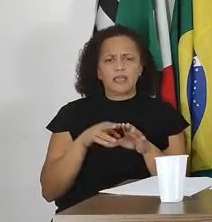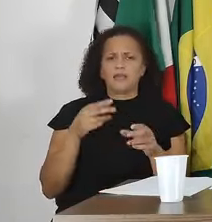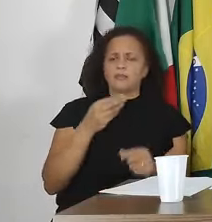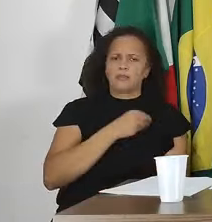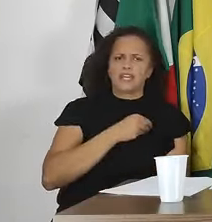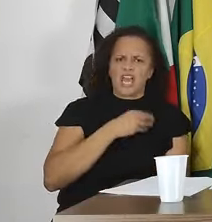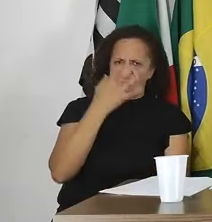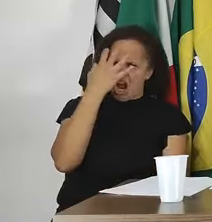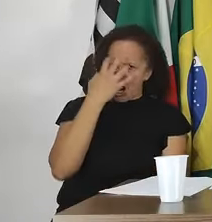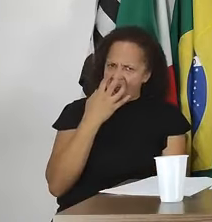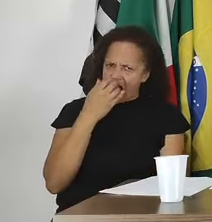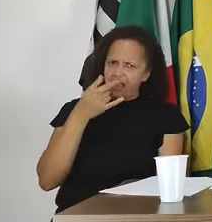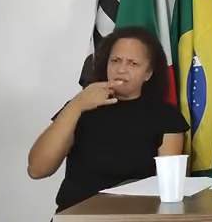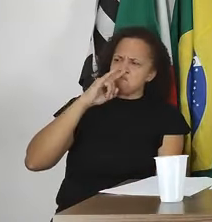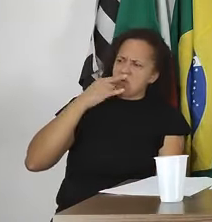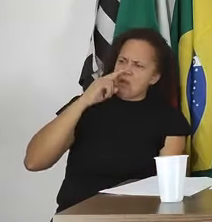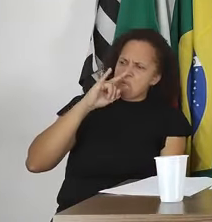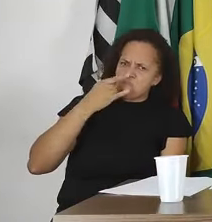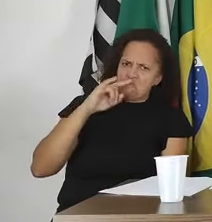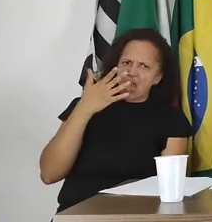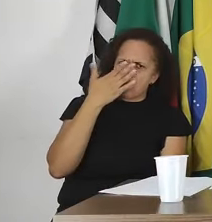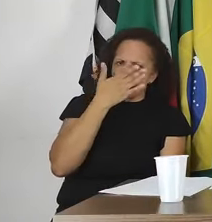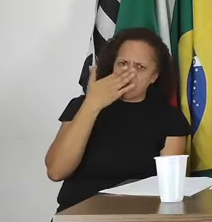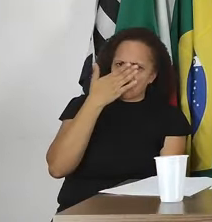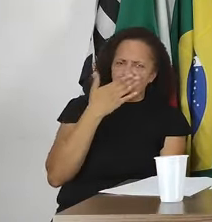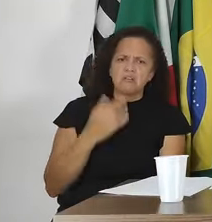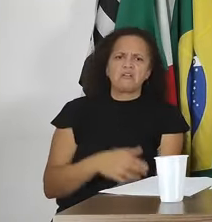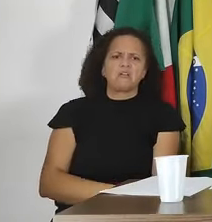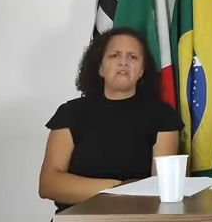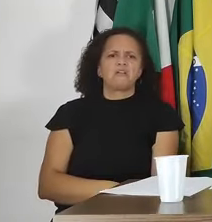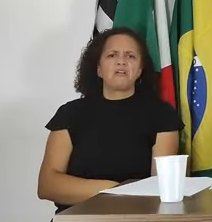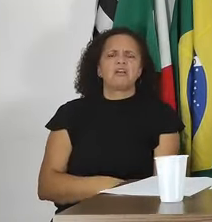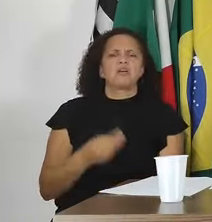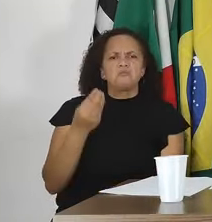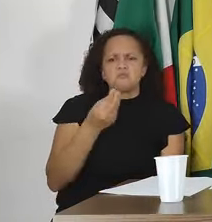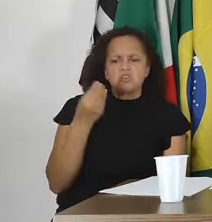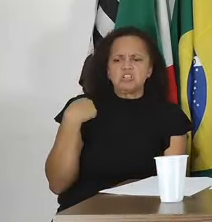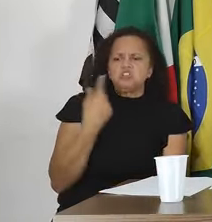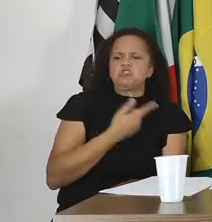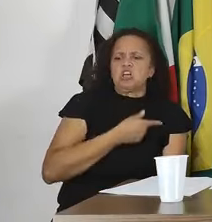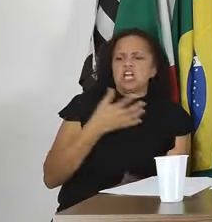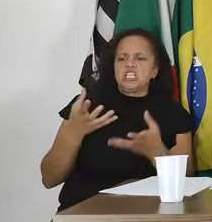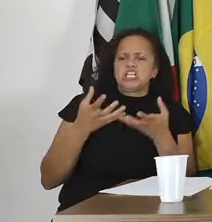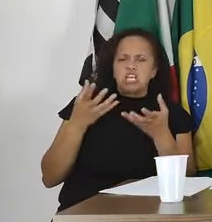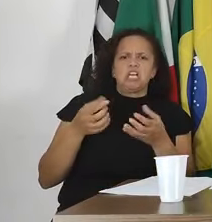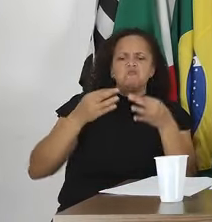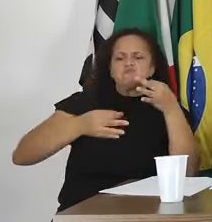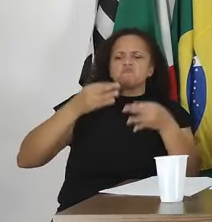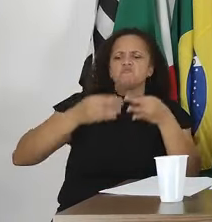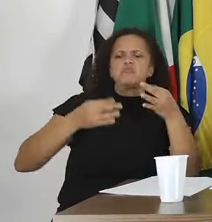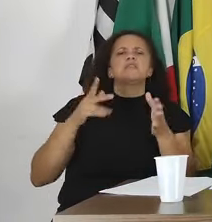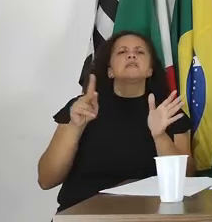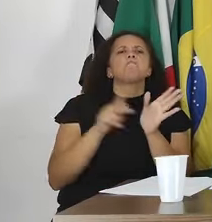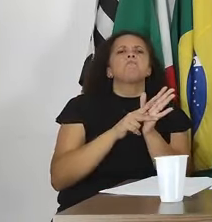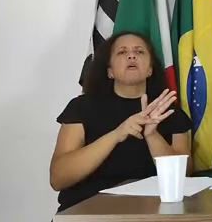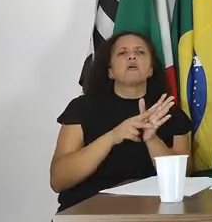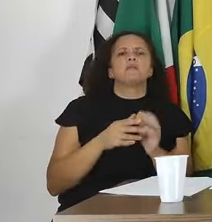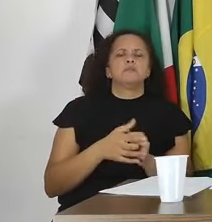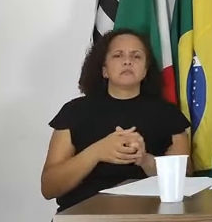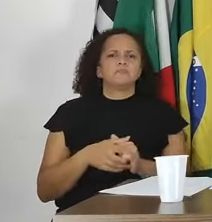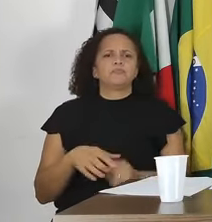bebida, prostituição, senso de justiça pelas próprias mãos, homossexualismo,